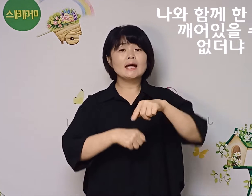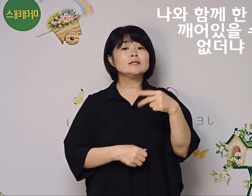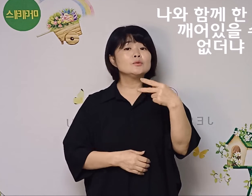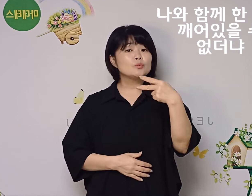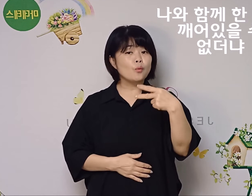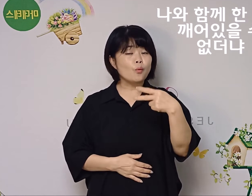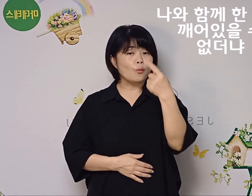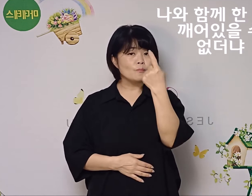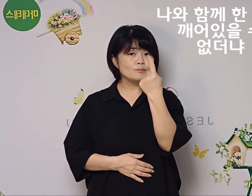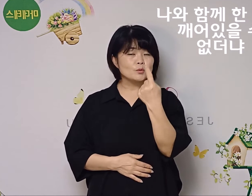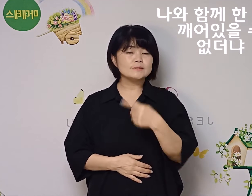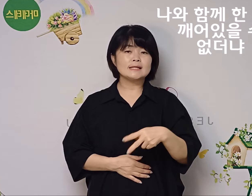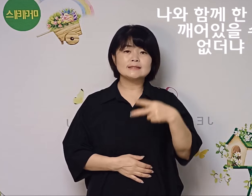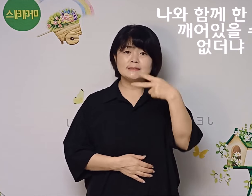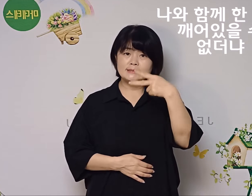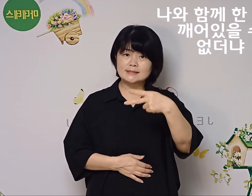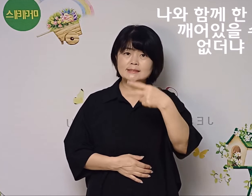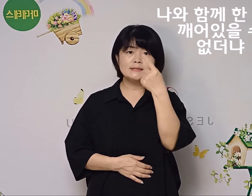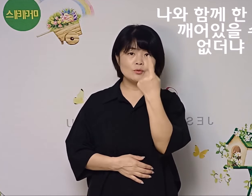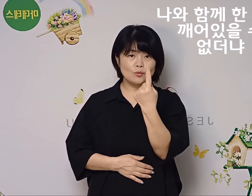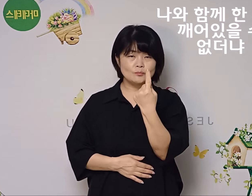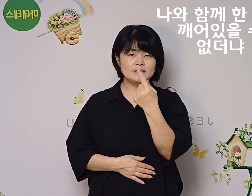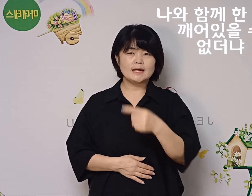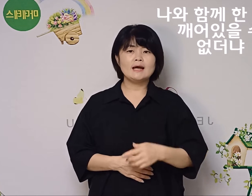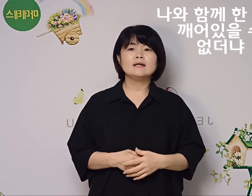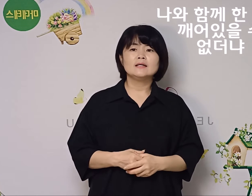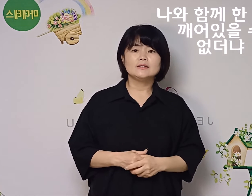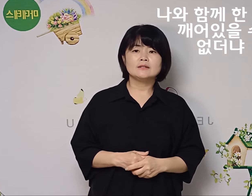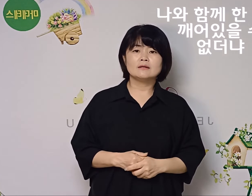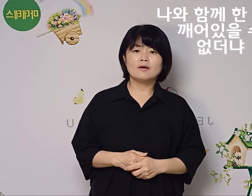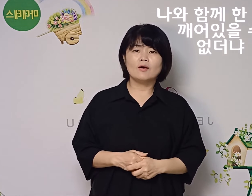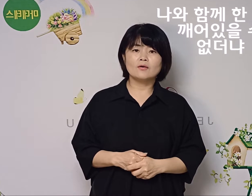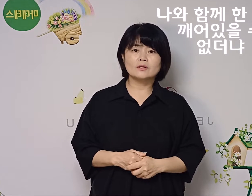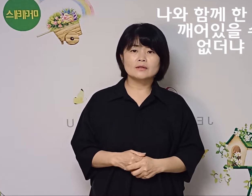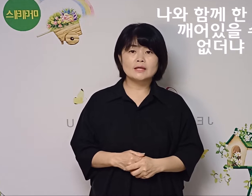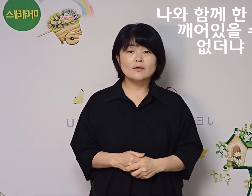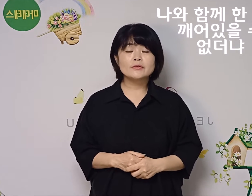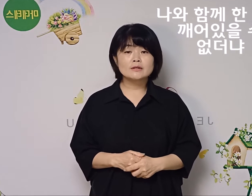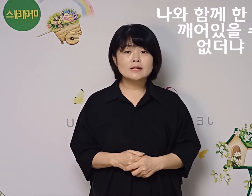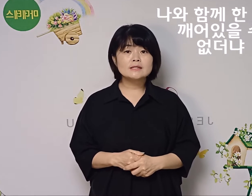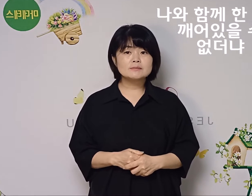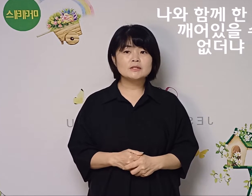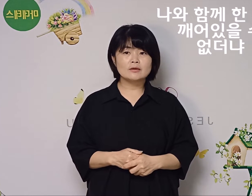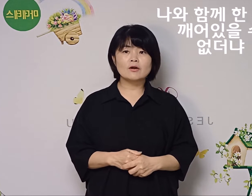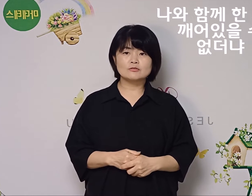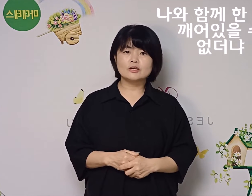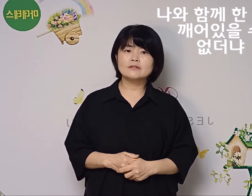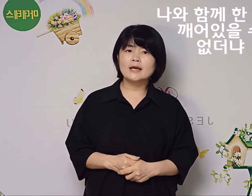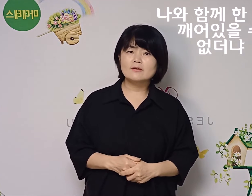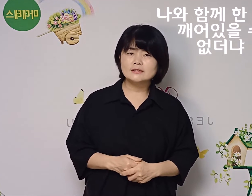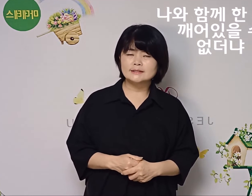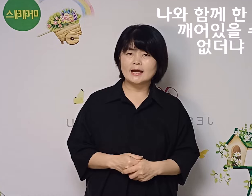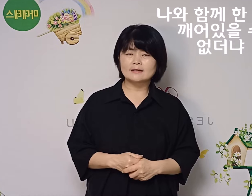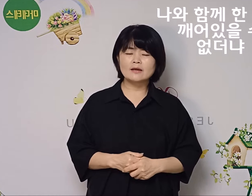시간 도자는 디귿 옵니다. 이렇게 연결을 하시면 될 것 같고요.